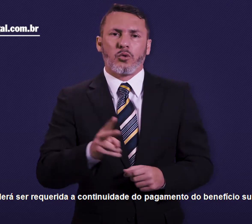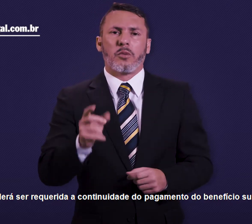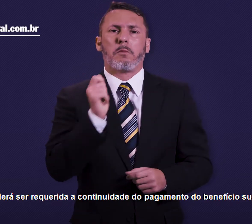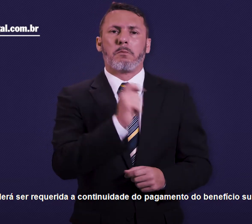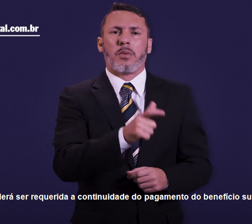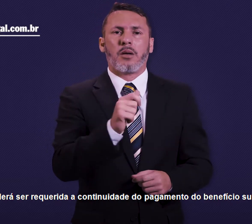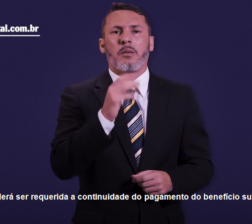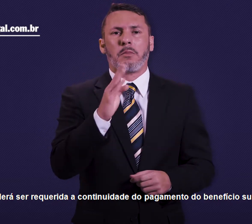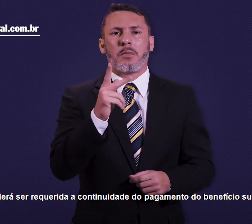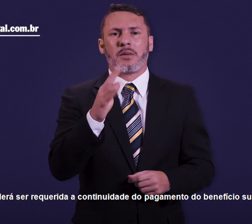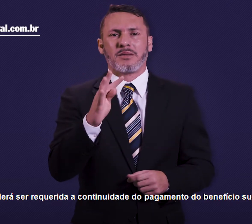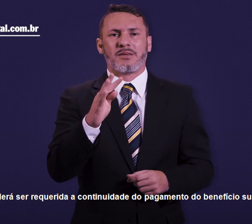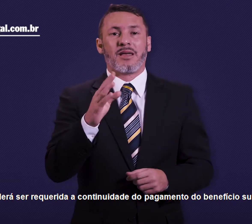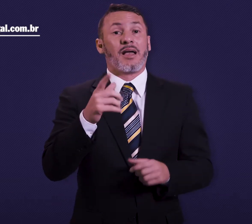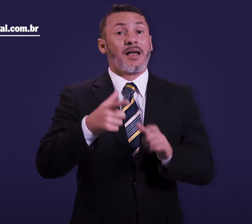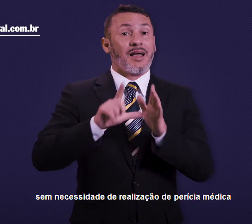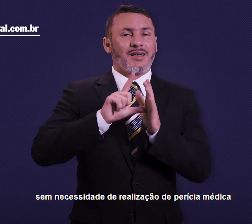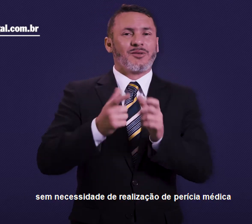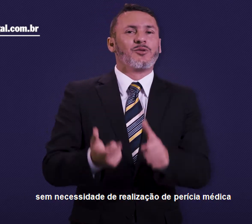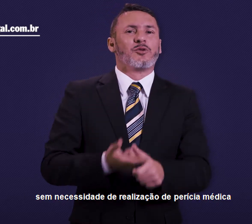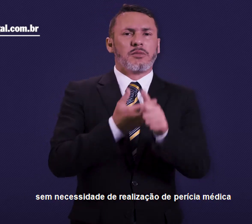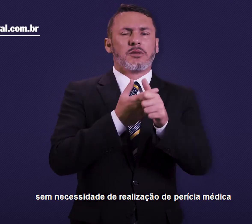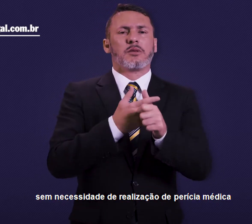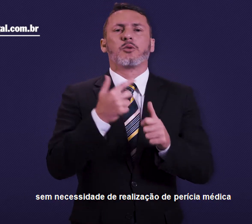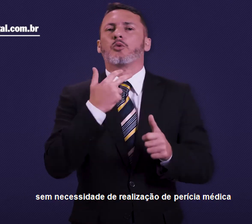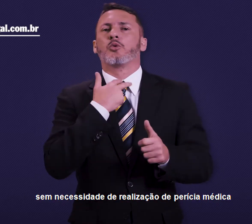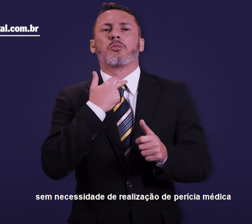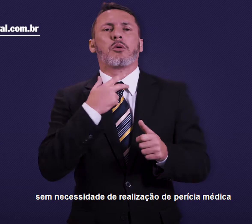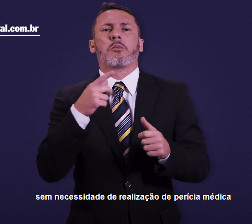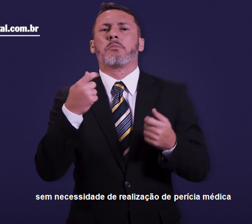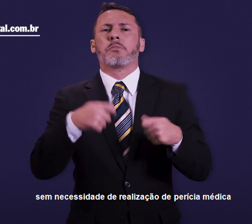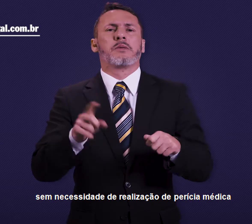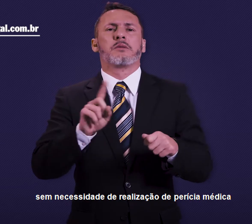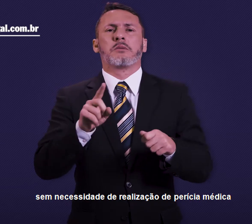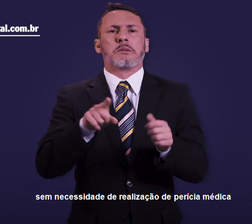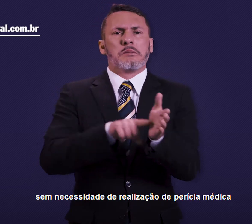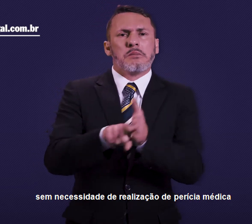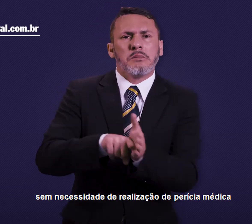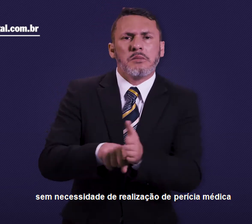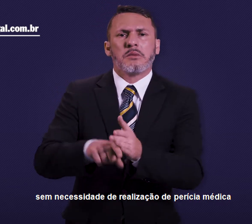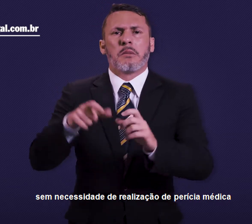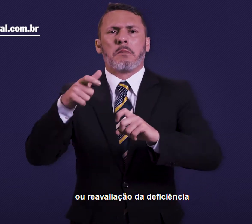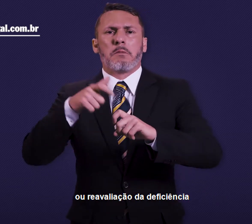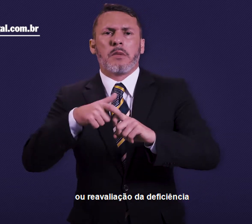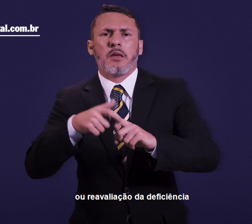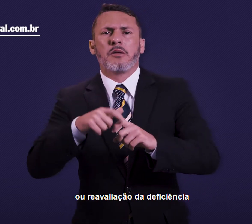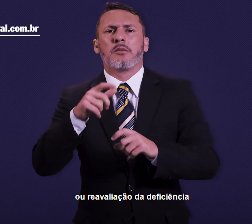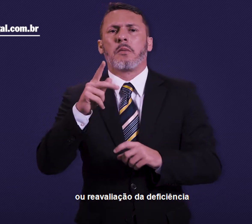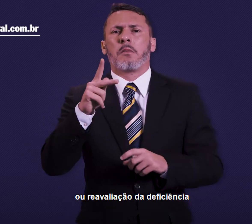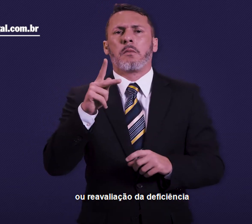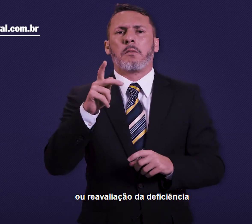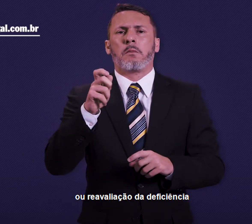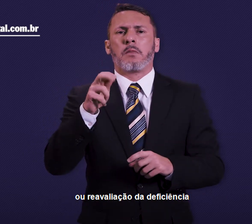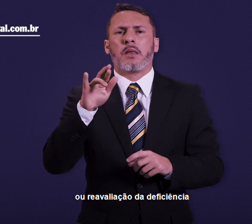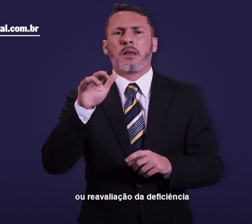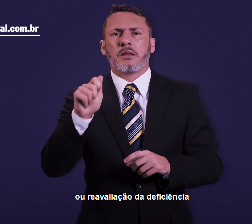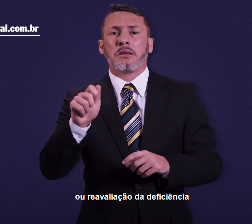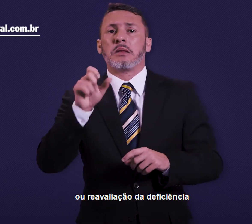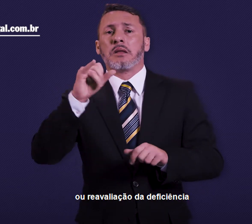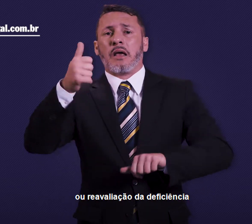pagamento do benefício suspenso, sem necessidade de realização de perícia médica ou reavaliação da deficiência e